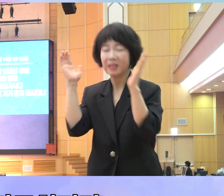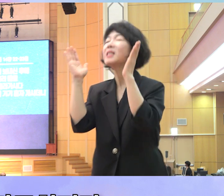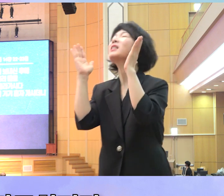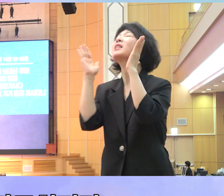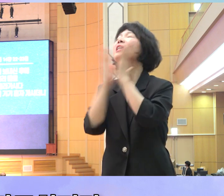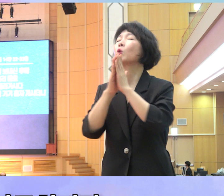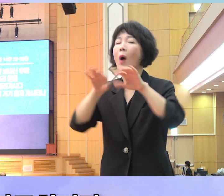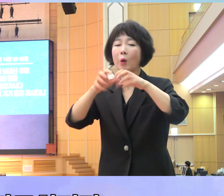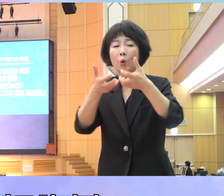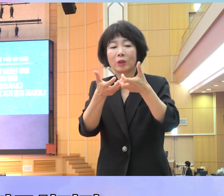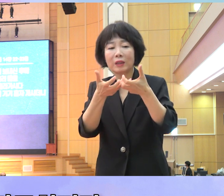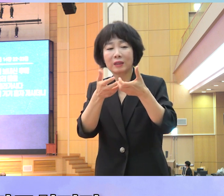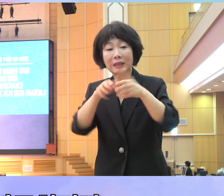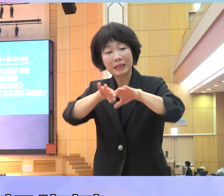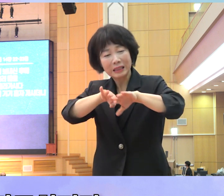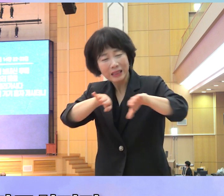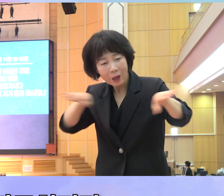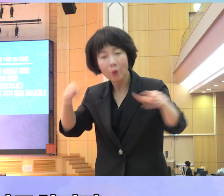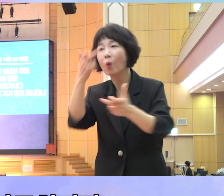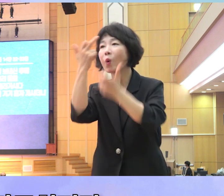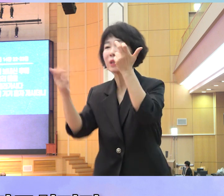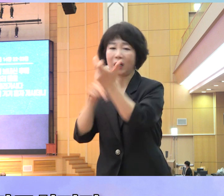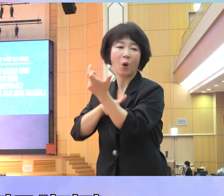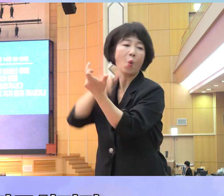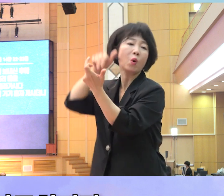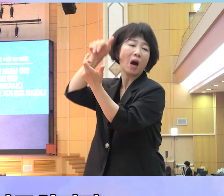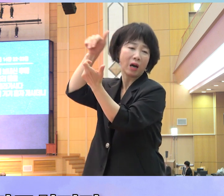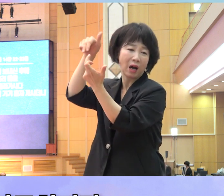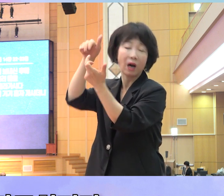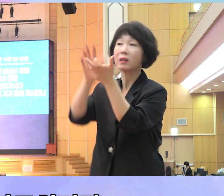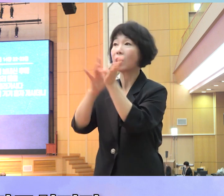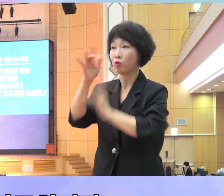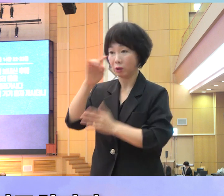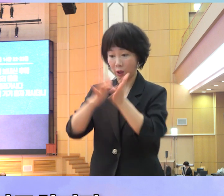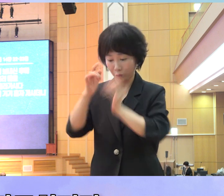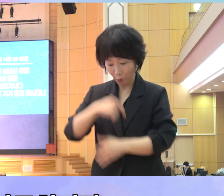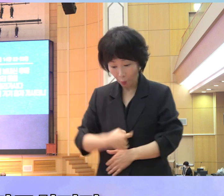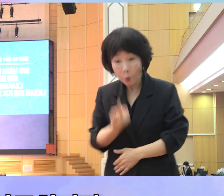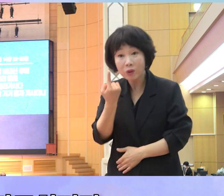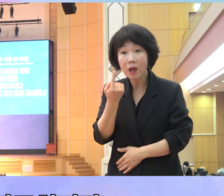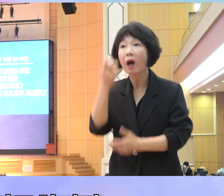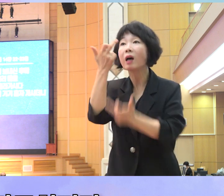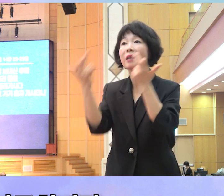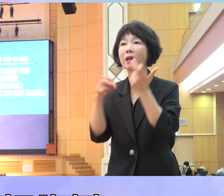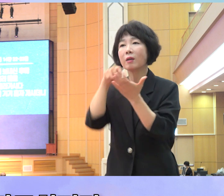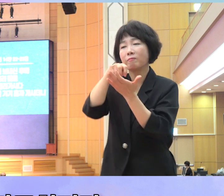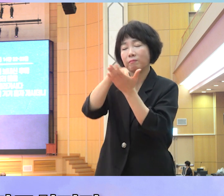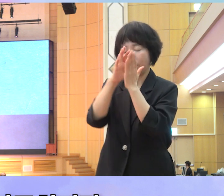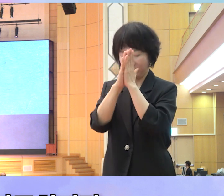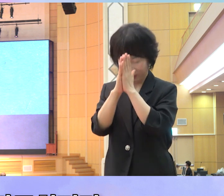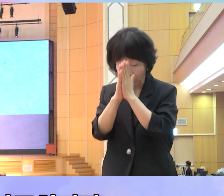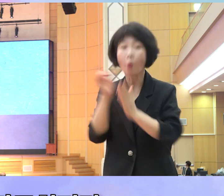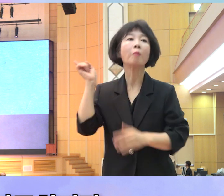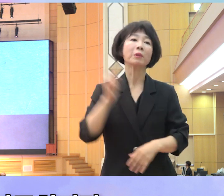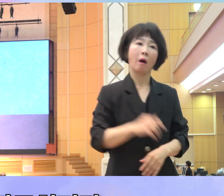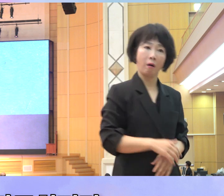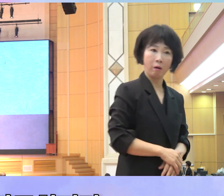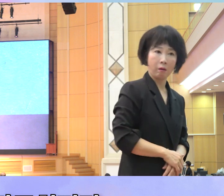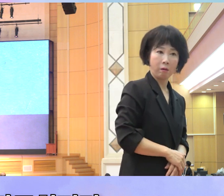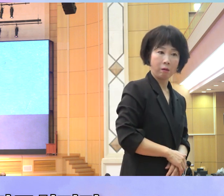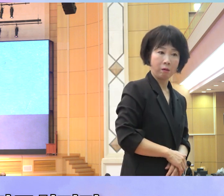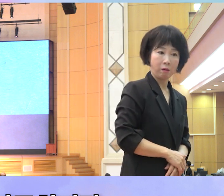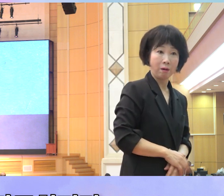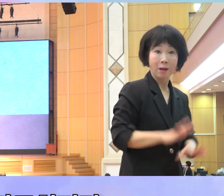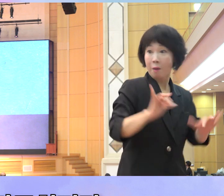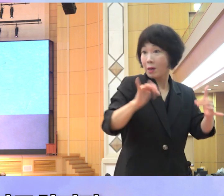산에 뭐 하시다? 올라가시다. 저물매 거기 혼자 계시더니. 무슨 얘기예요? 사람들이